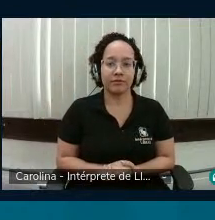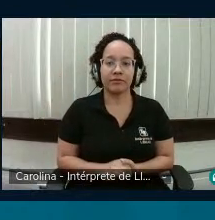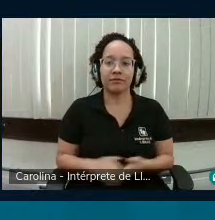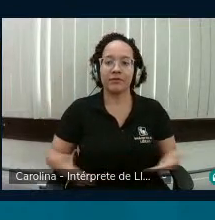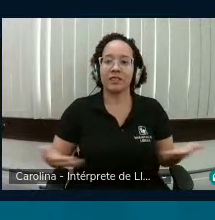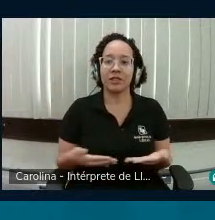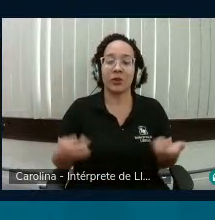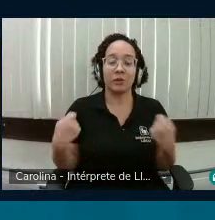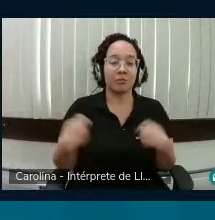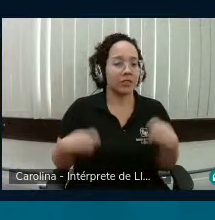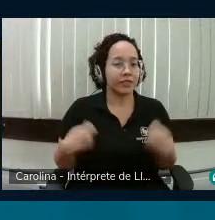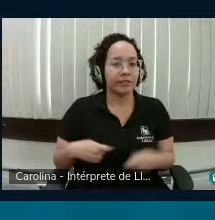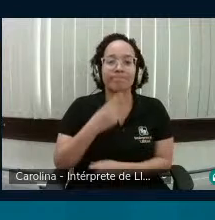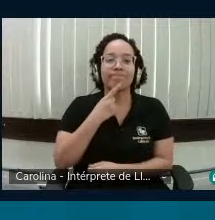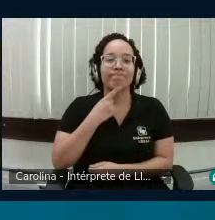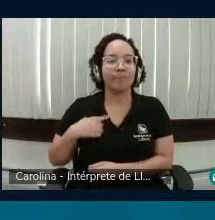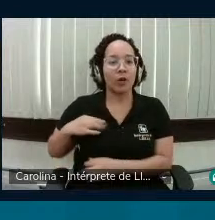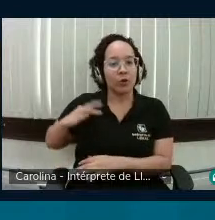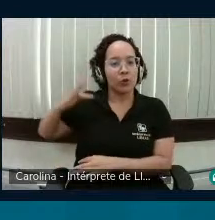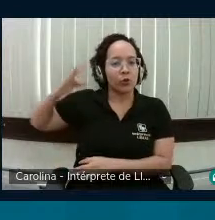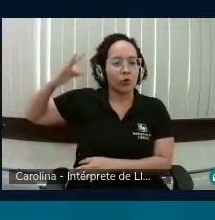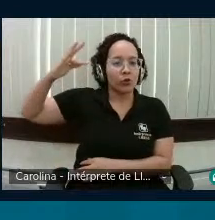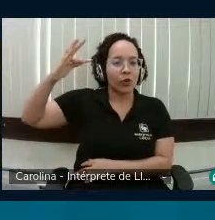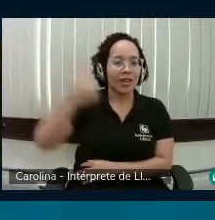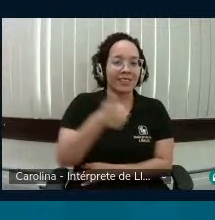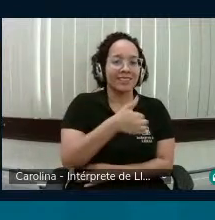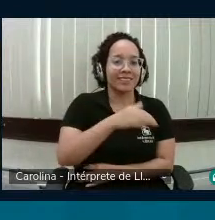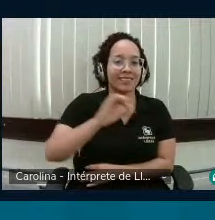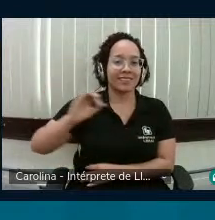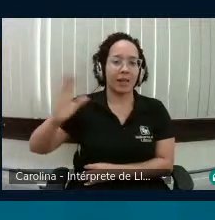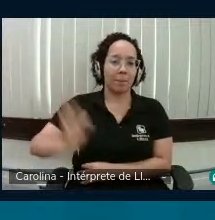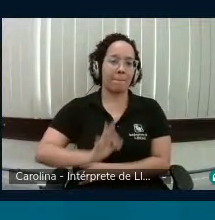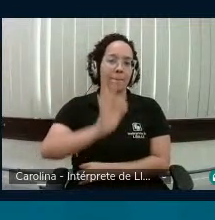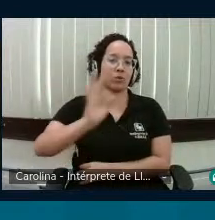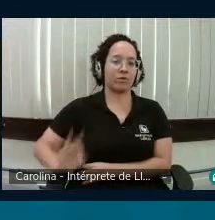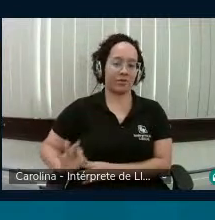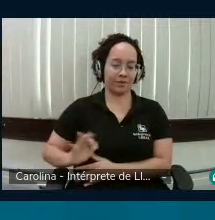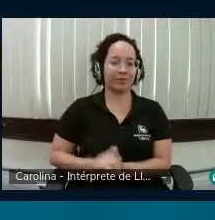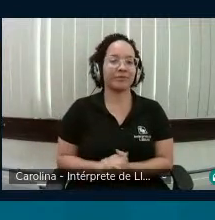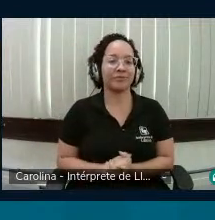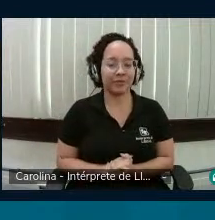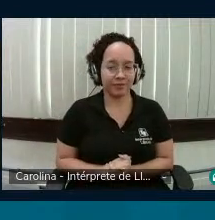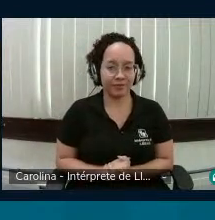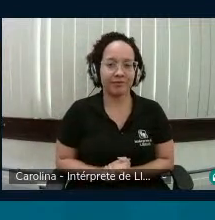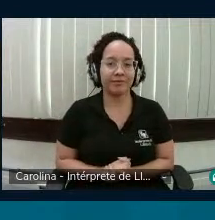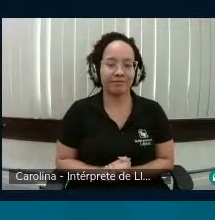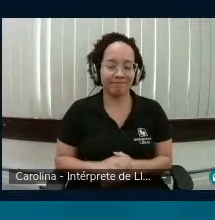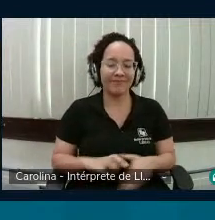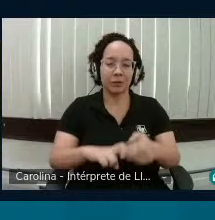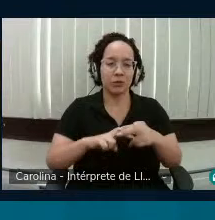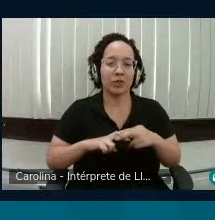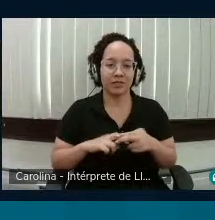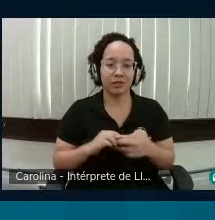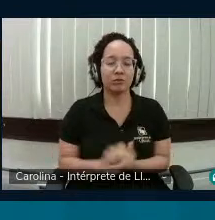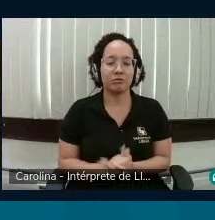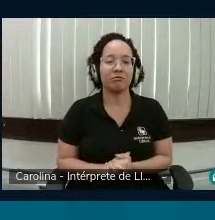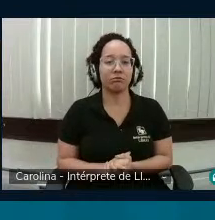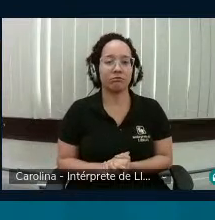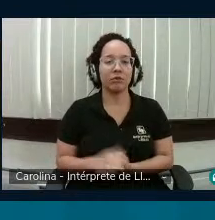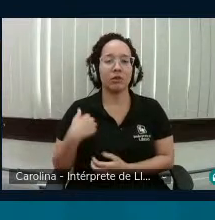ter 100%, né? Ou algo muito próximo de 100%. Então, é por isso que eu estou aqui para